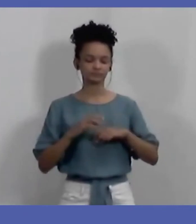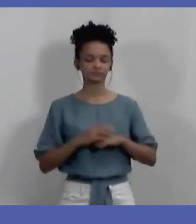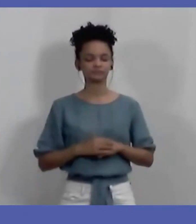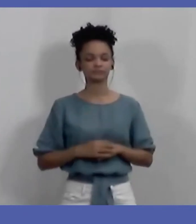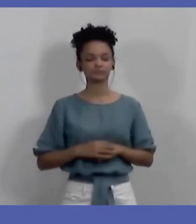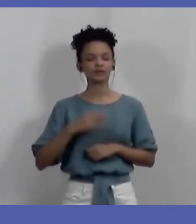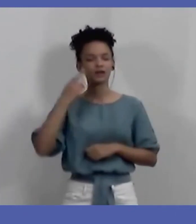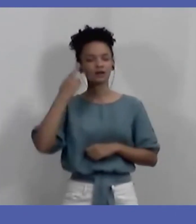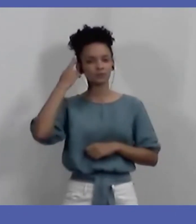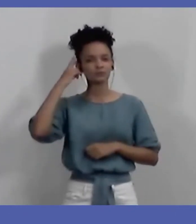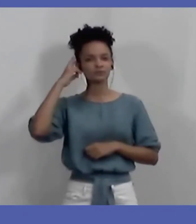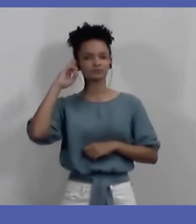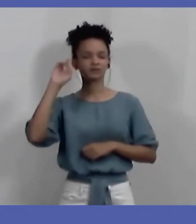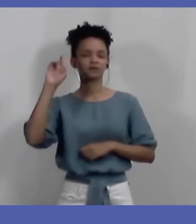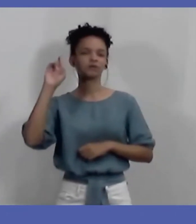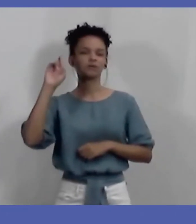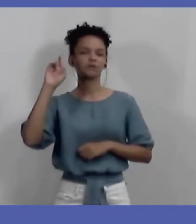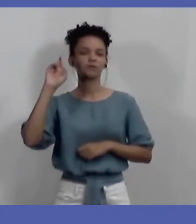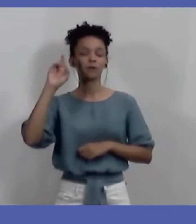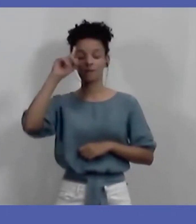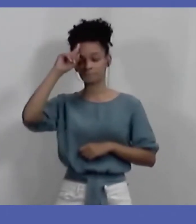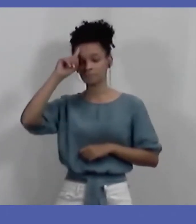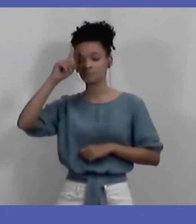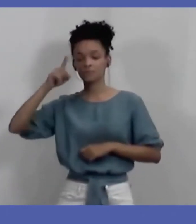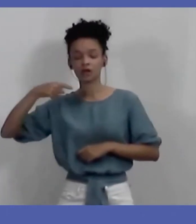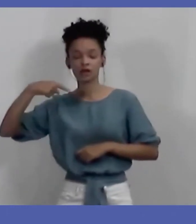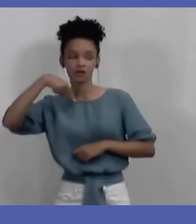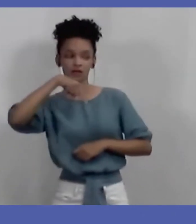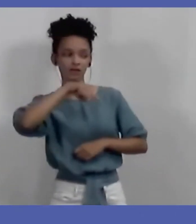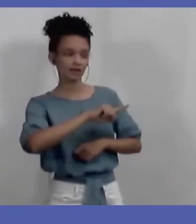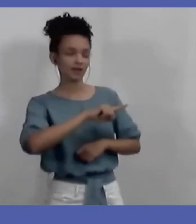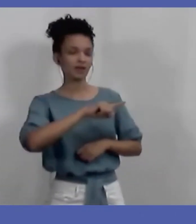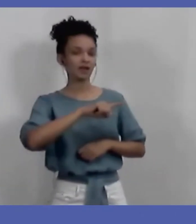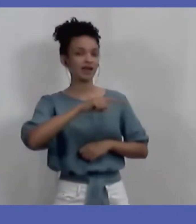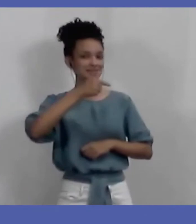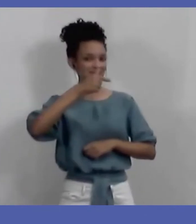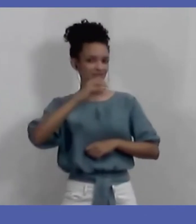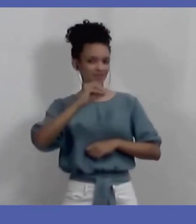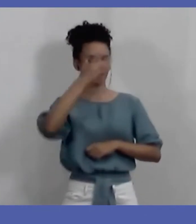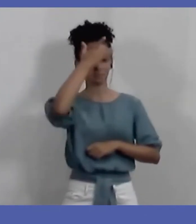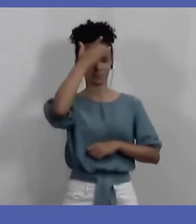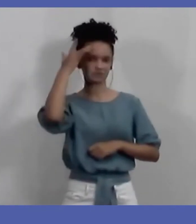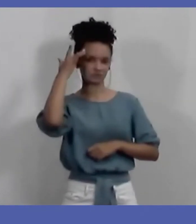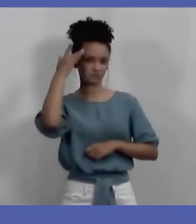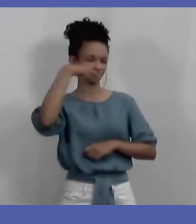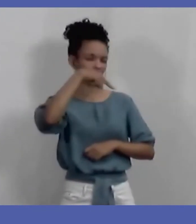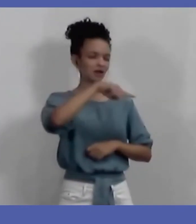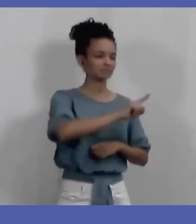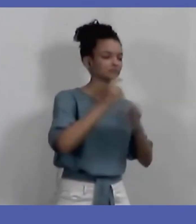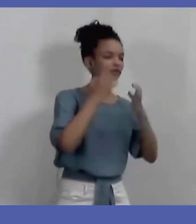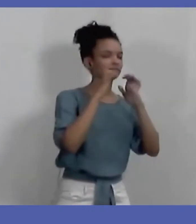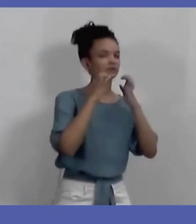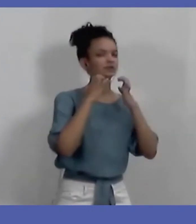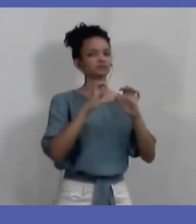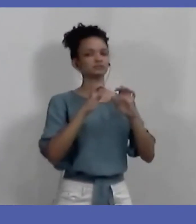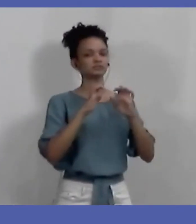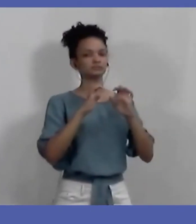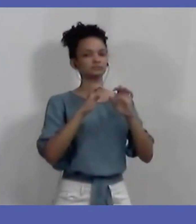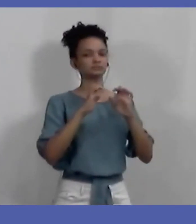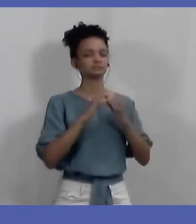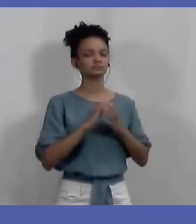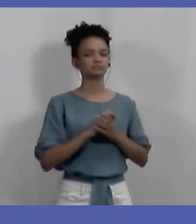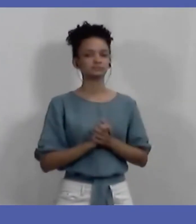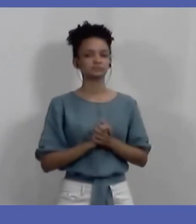mais 70. Depois disto, o Senhor designou outros 70 e os enviou de 2